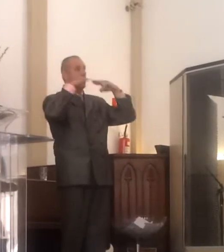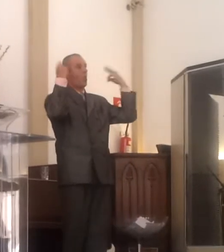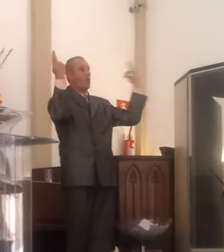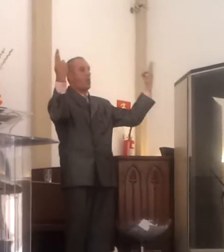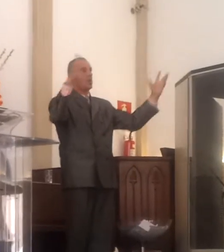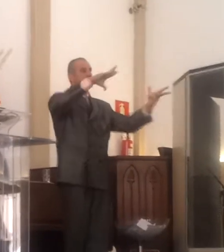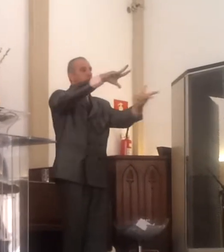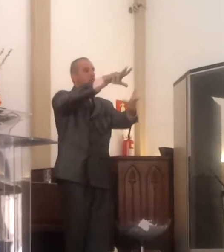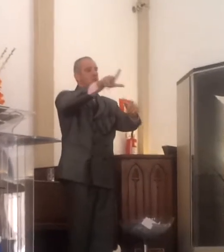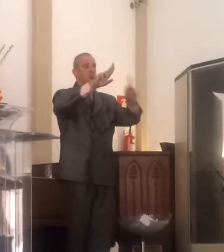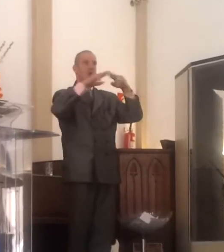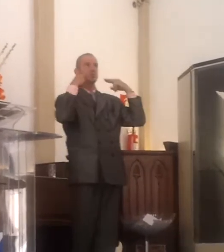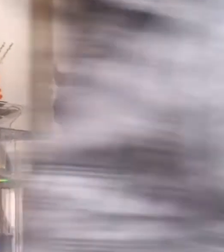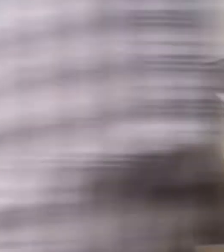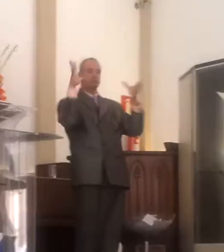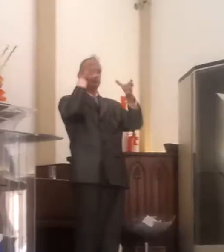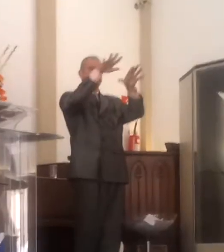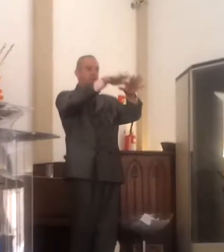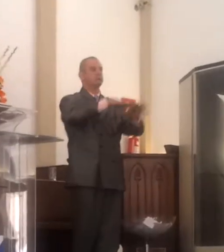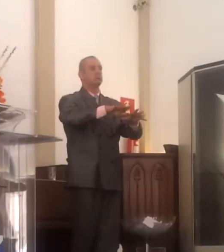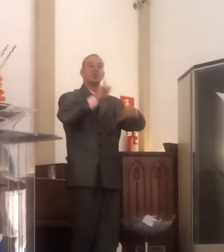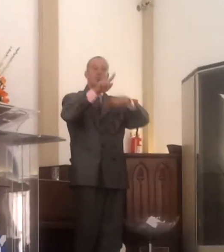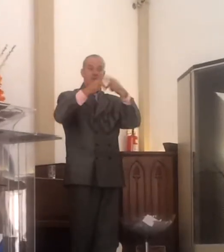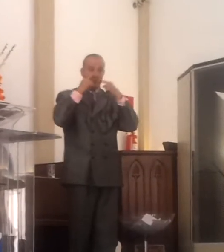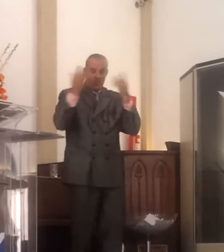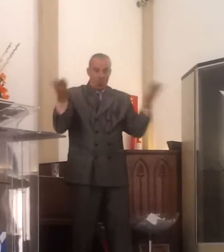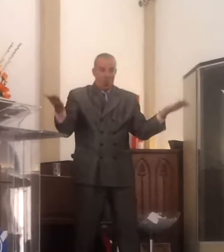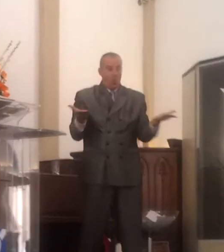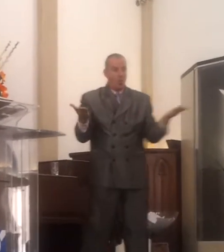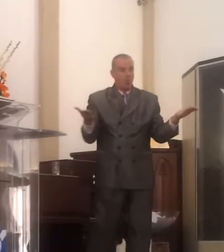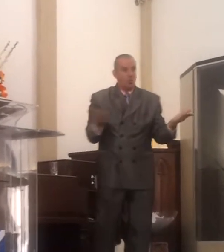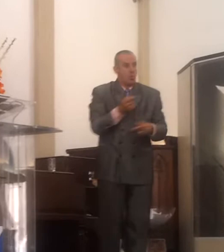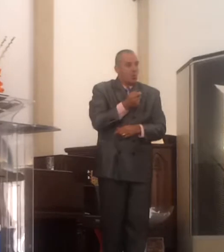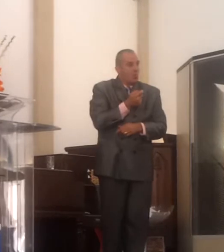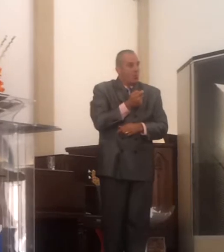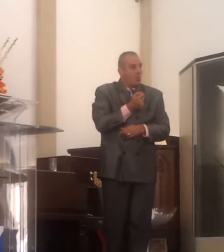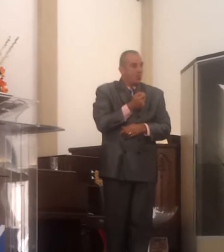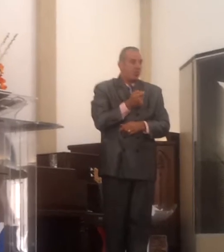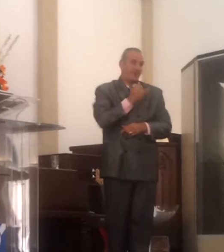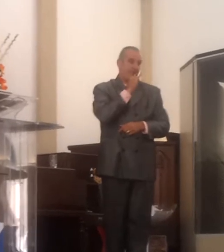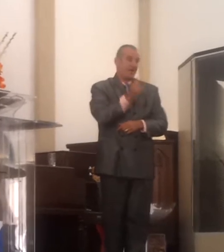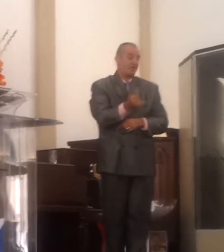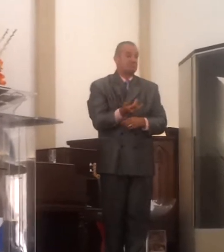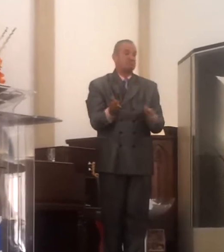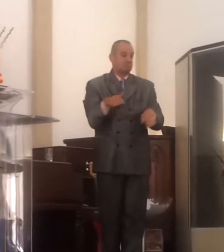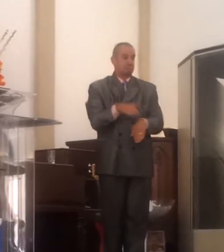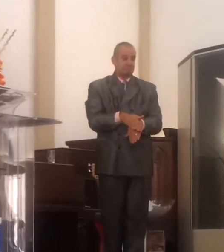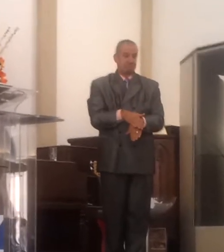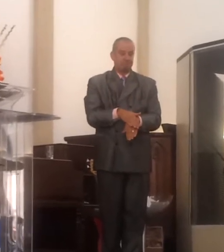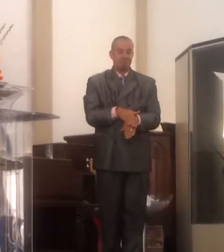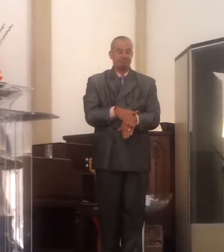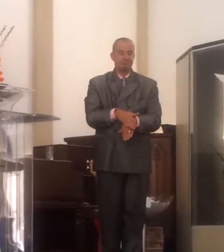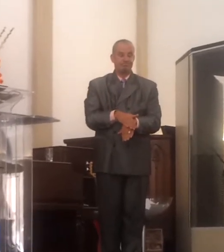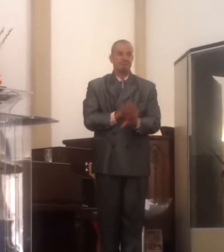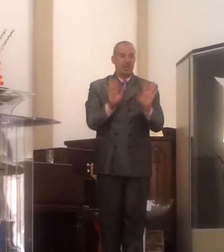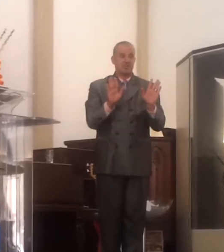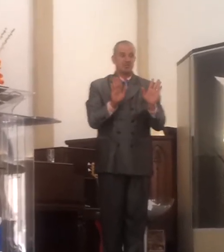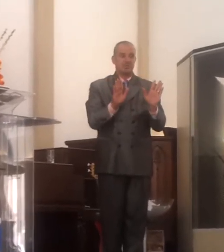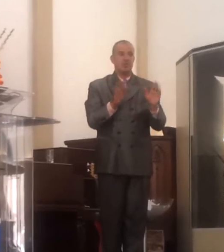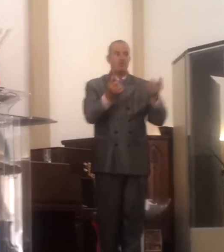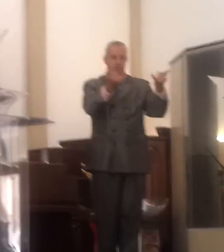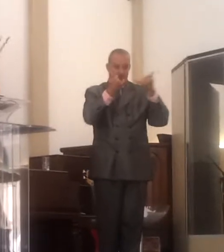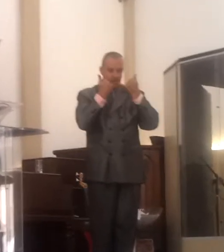da terra. E depois de tudo que nós ouvimos aqui, muito pouco nós temos a dizer. Eu gostaria de pedir aos irmãos que